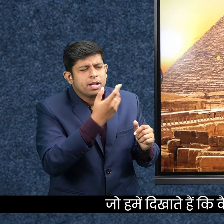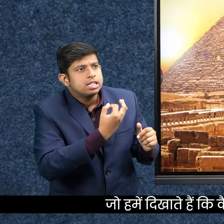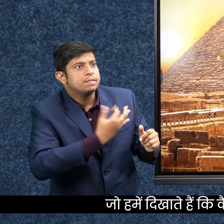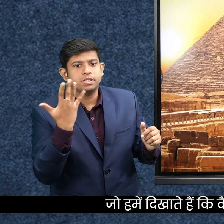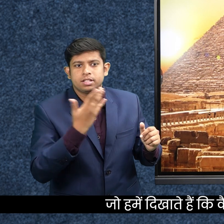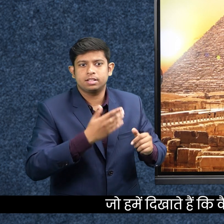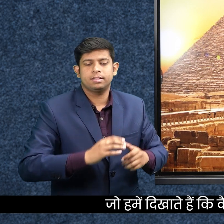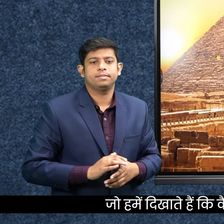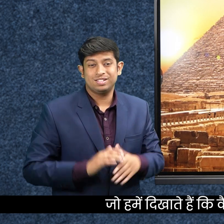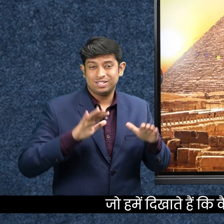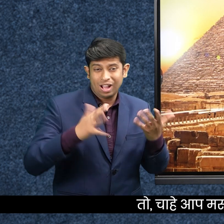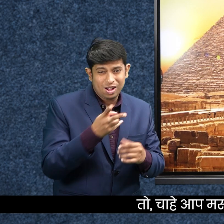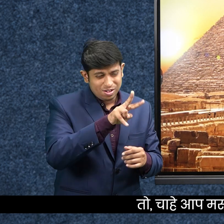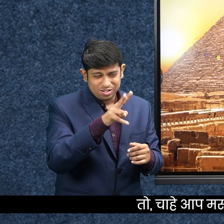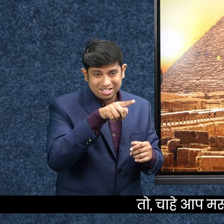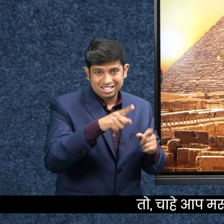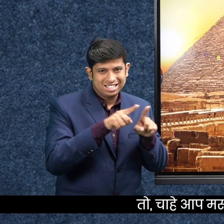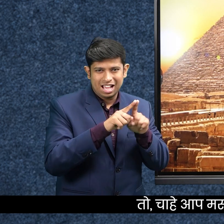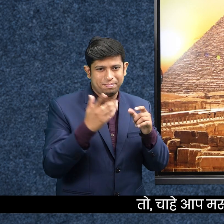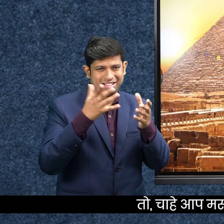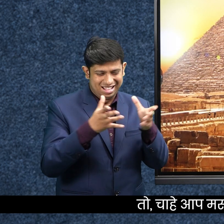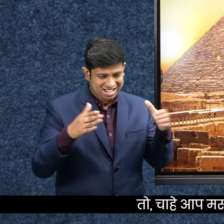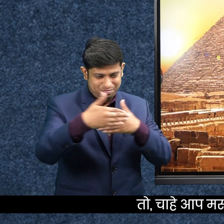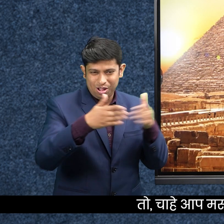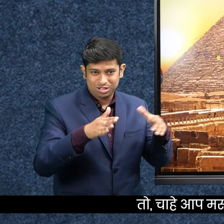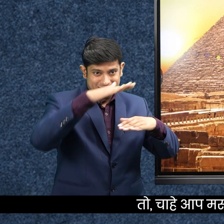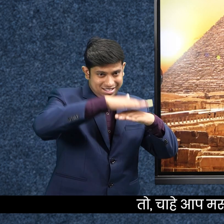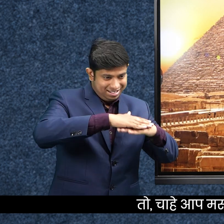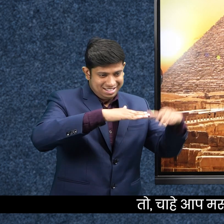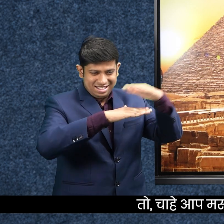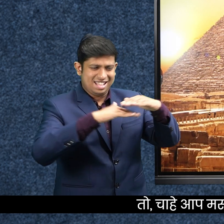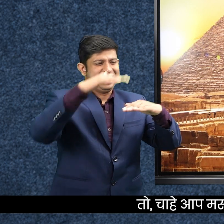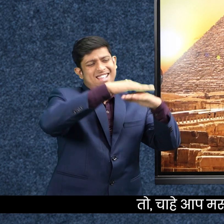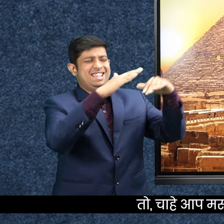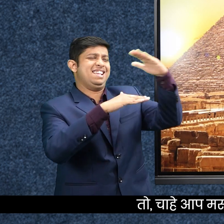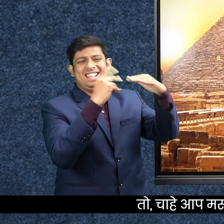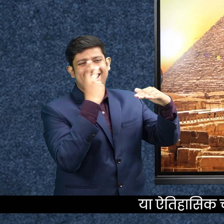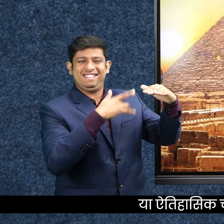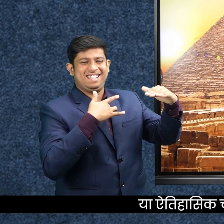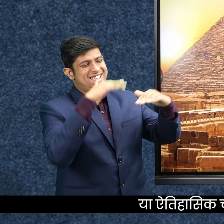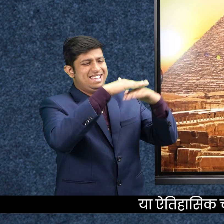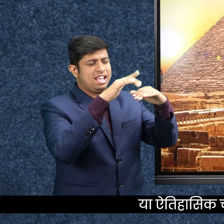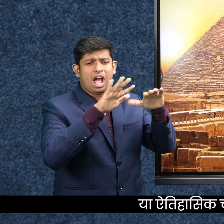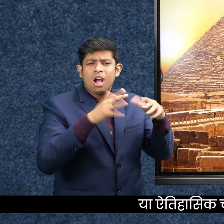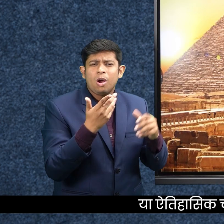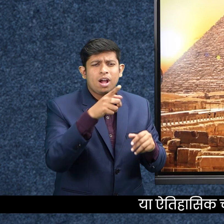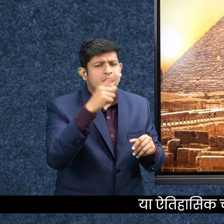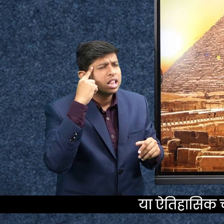बनाना और बनाना है। तो चाहे आप मस्ती के लिए ब्लैक डेयर कर रहे हैं या ऐतिहासिक